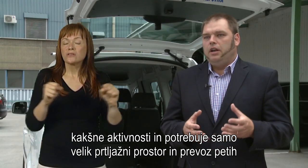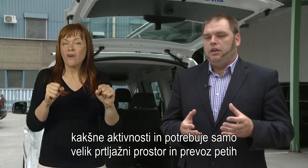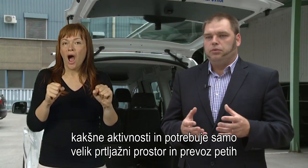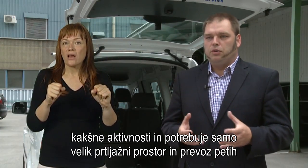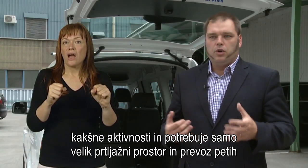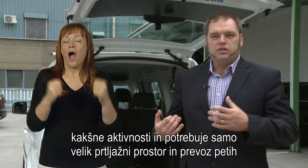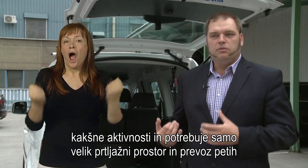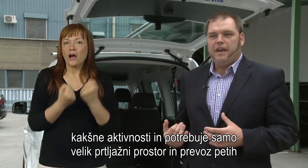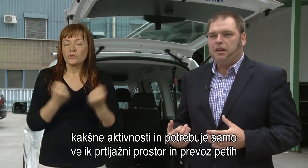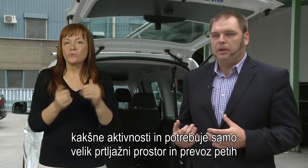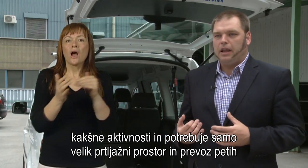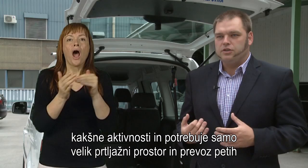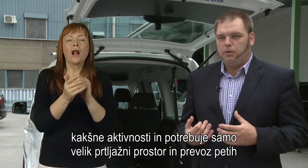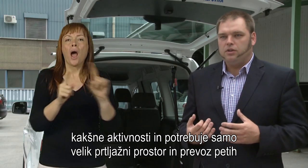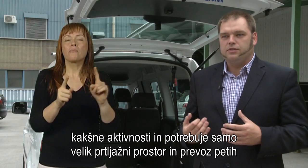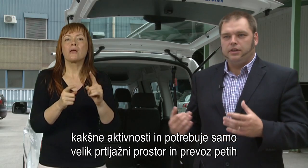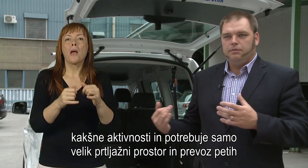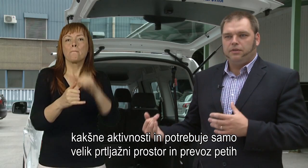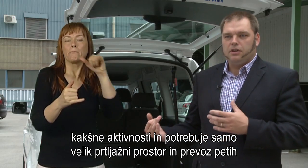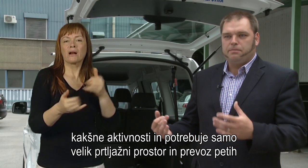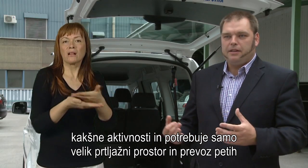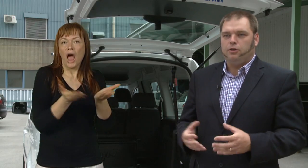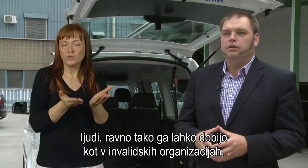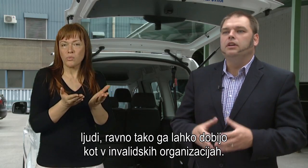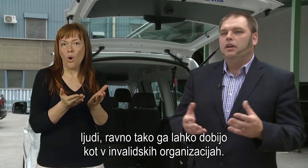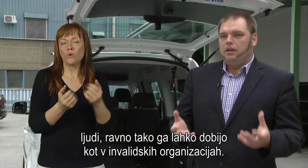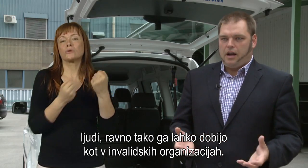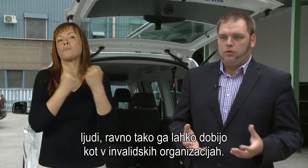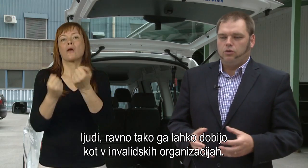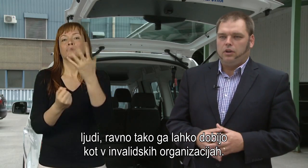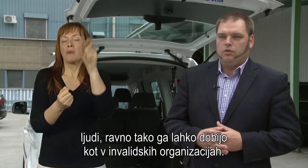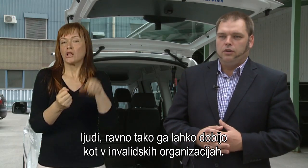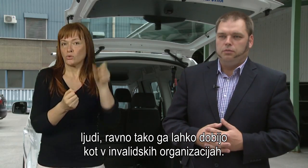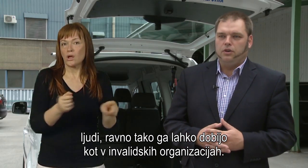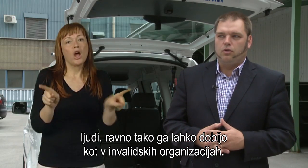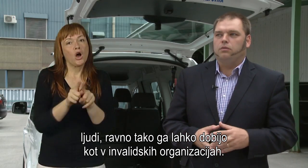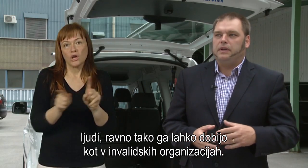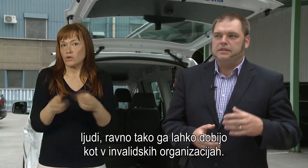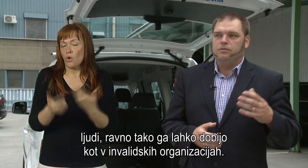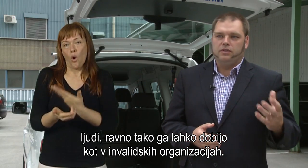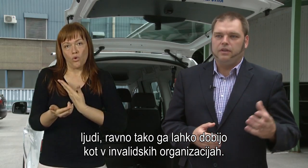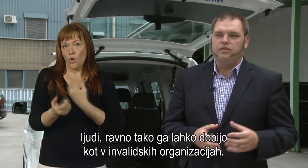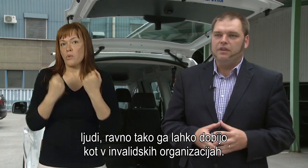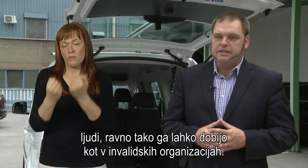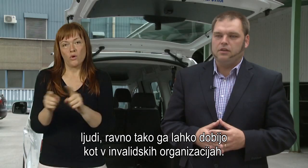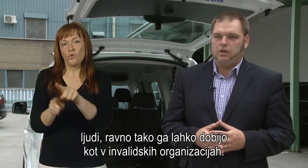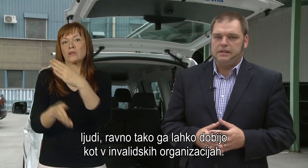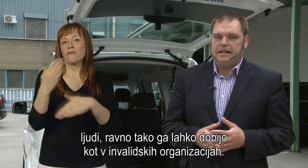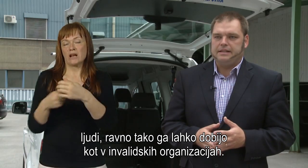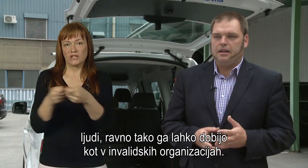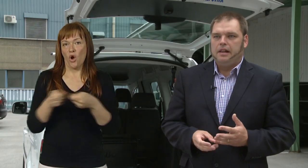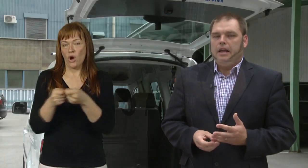aktivnosti in potrebujejo samo velik prtljažni prostor in prevoz 5 ljudi, ravno tako lahko ga dobijo kot pa recimo, ne vem, v